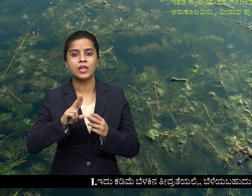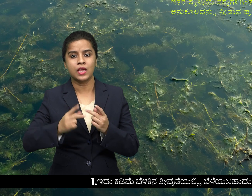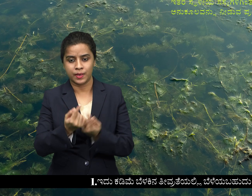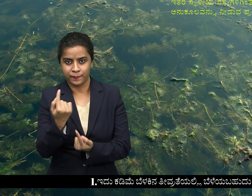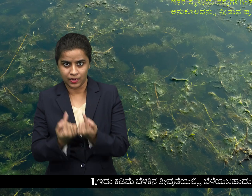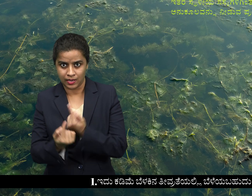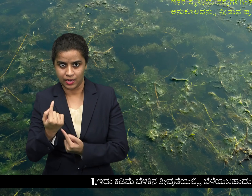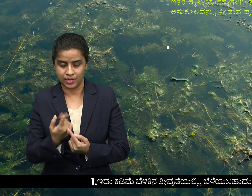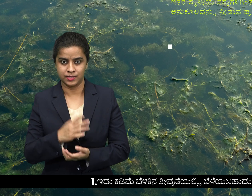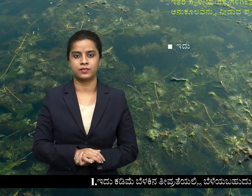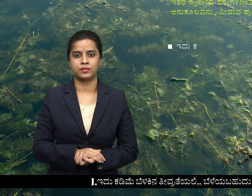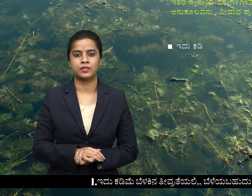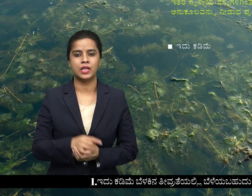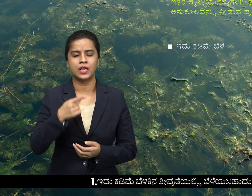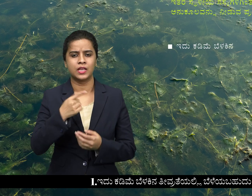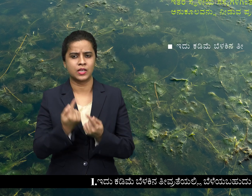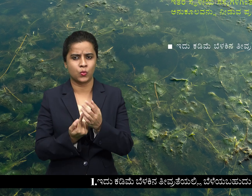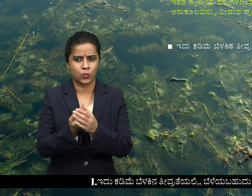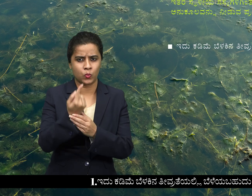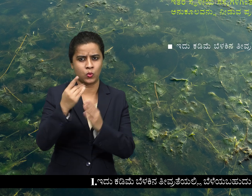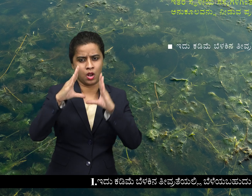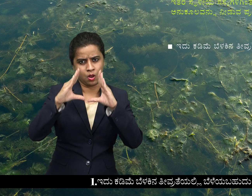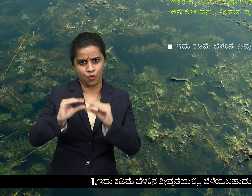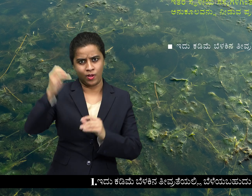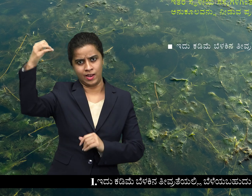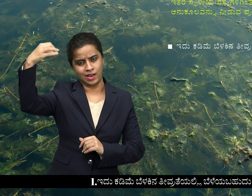1. ಇದು ಕಡಿಮೆ ಬೆಳಕಿನ ತೀವ್ರತೆಯಲ್ಲಿ ಬೆಳೆಯಬಹುದು.